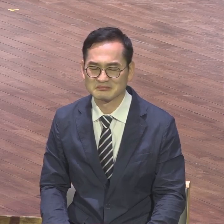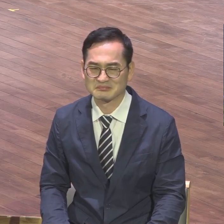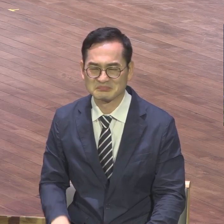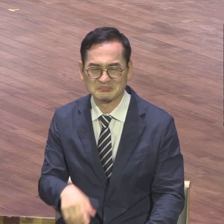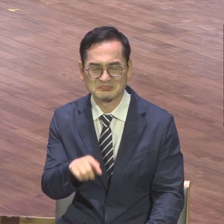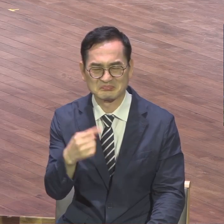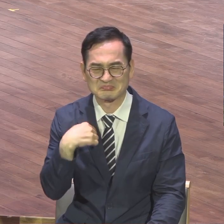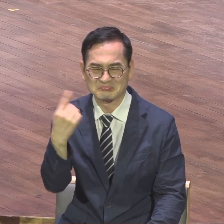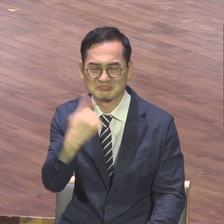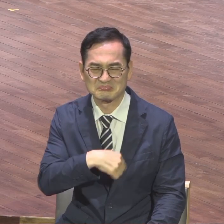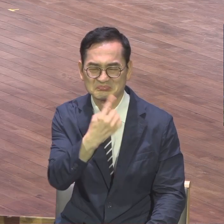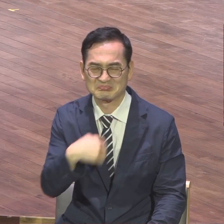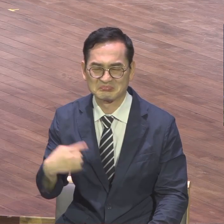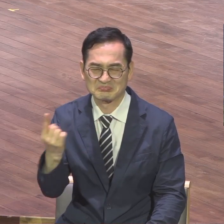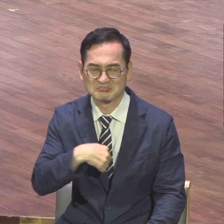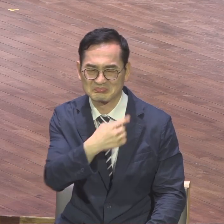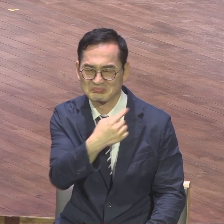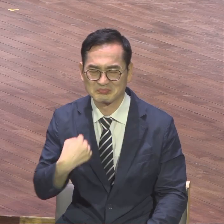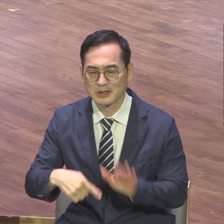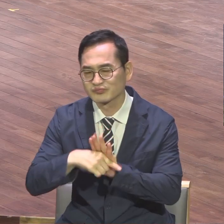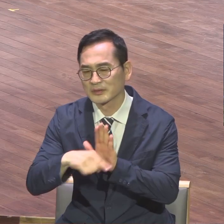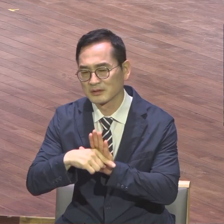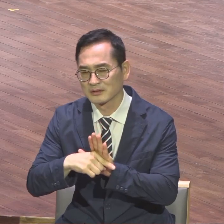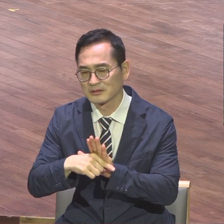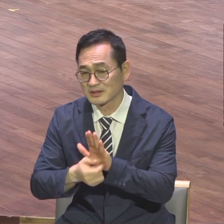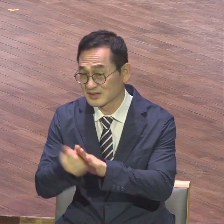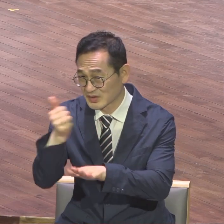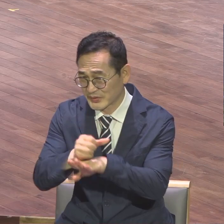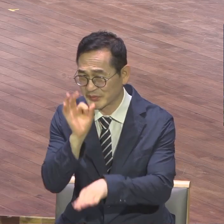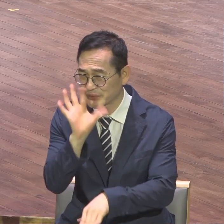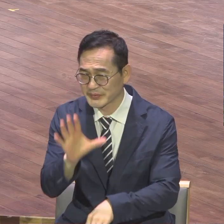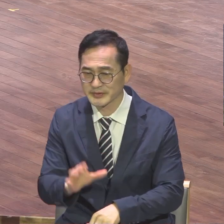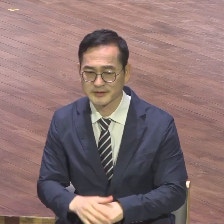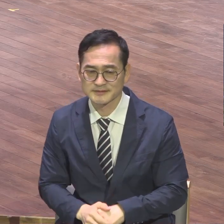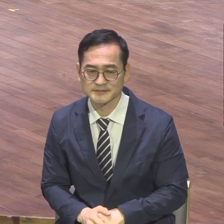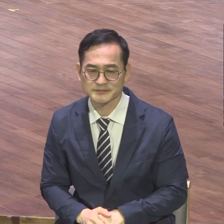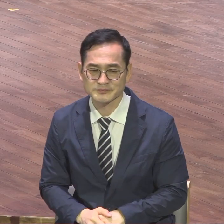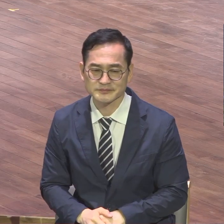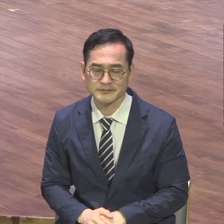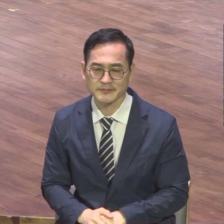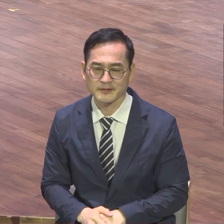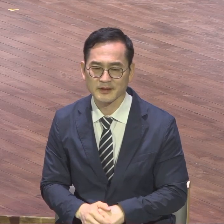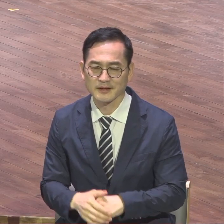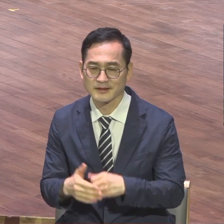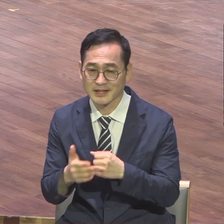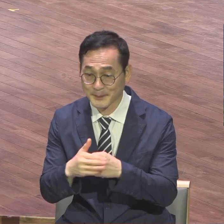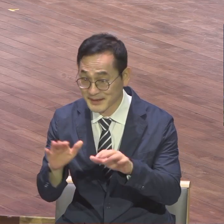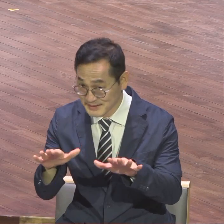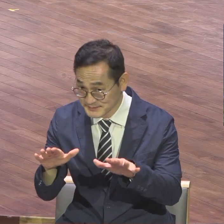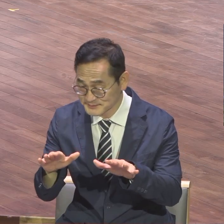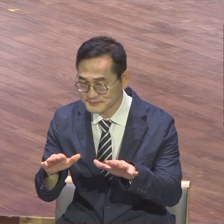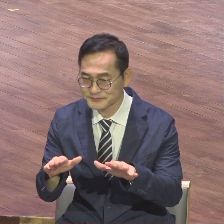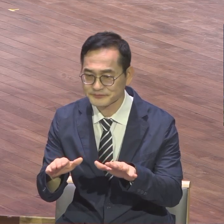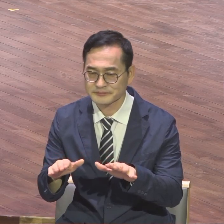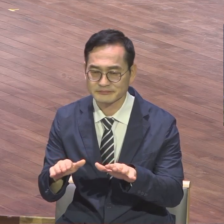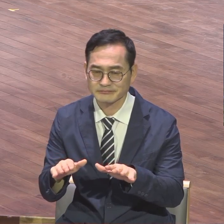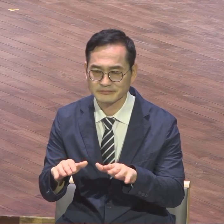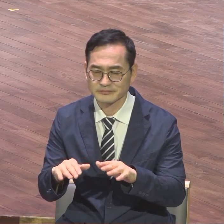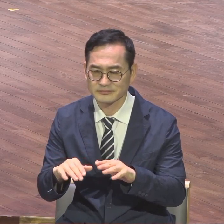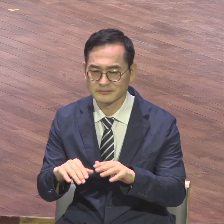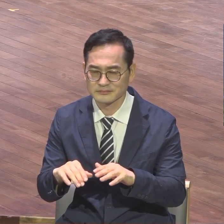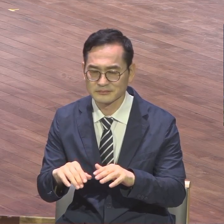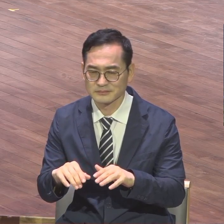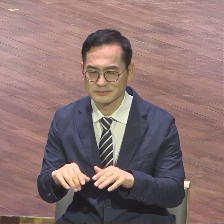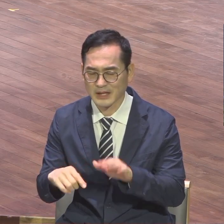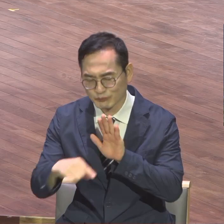없지요. 이 시대에 맞지 않는 성령의 이 시대에 맞지 않는 이 모든 것 치유받으시기